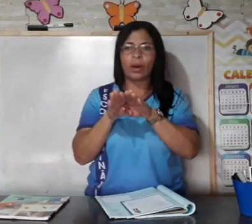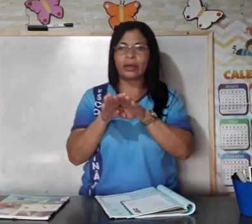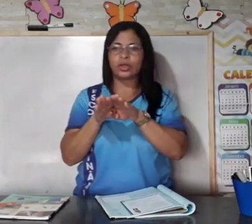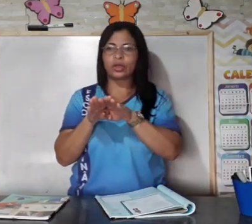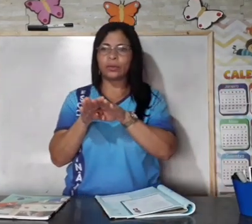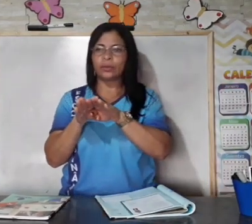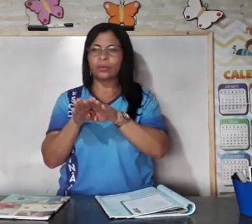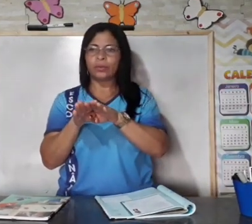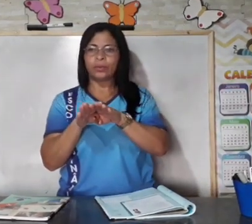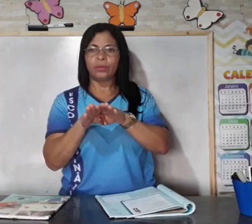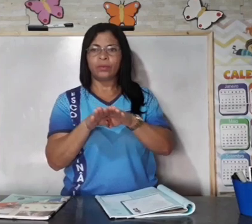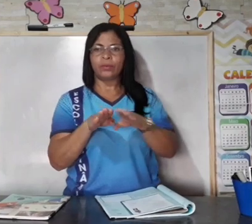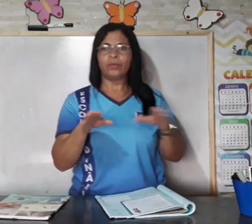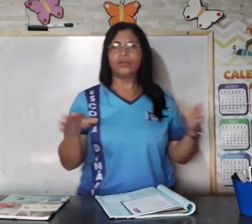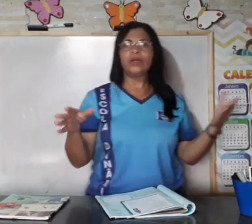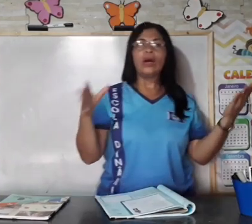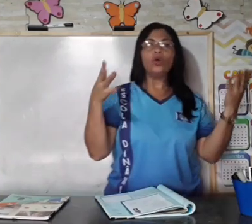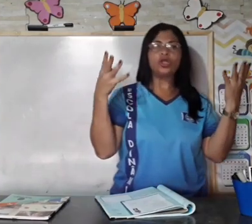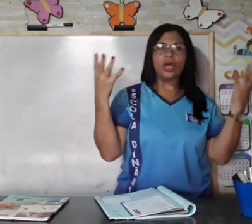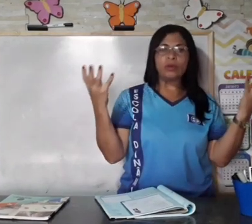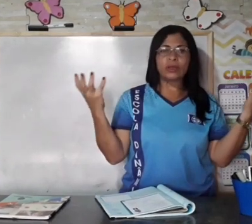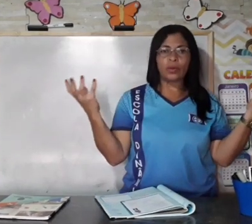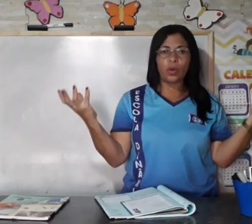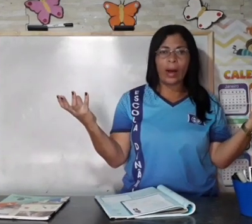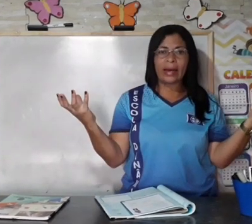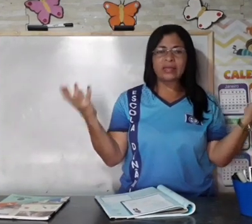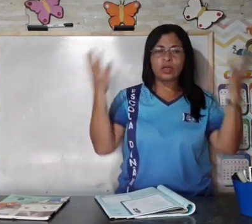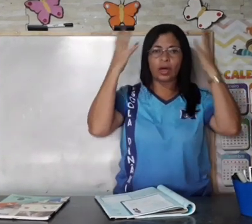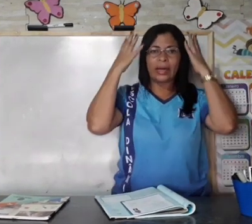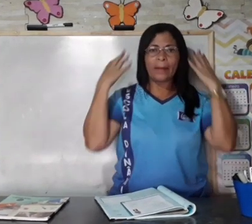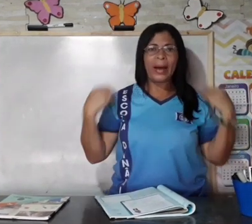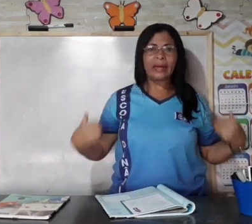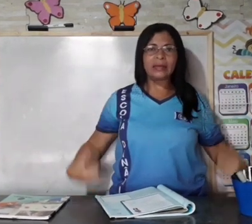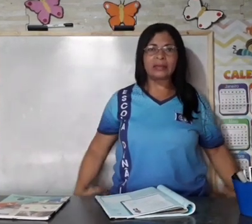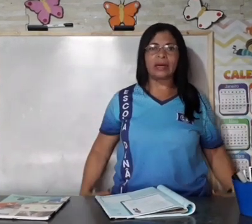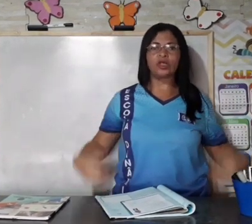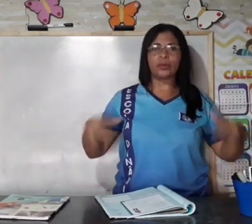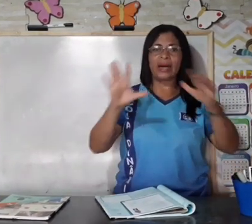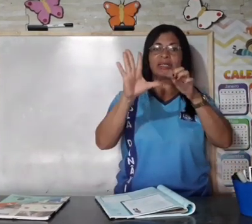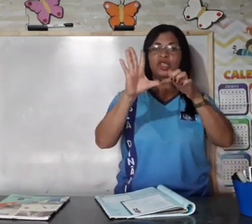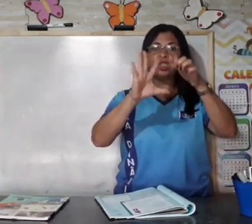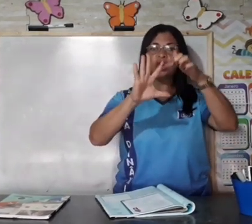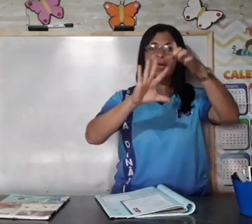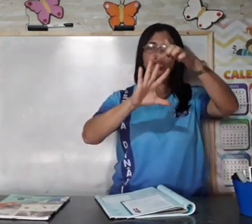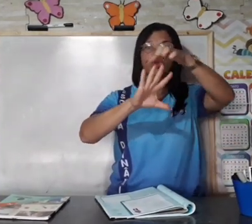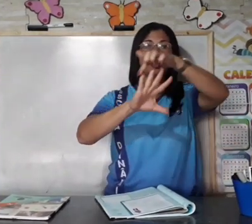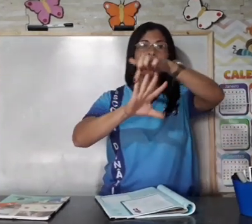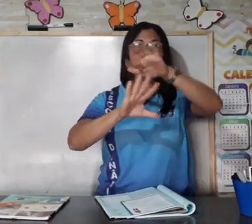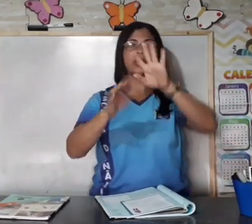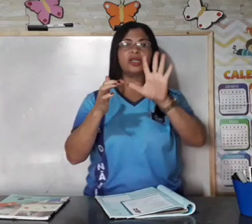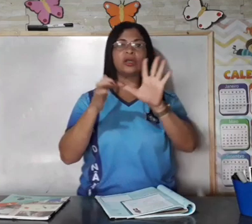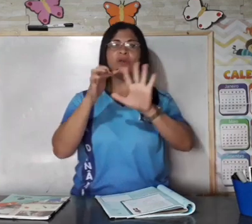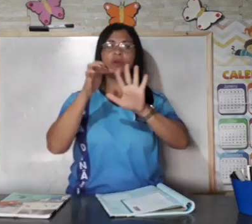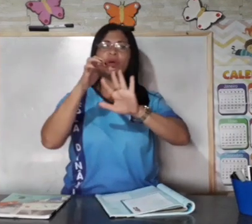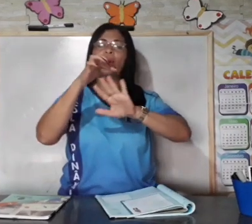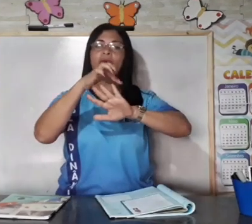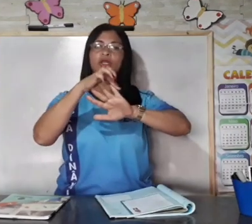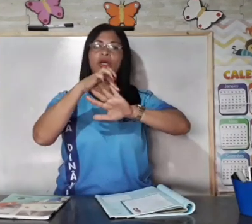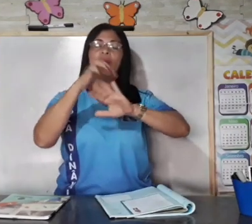iguais. Os gêmeos são iguais só na aparência, mas as digitais dos gêmeos, eles não são iguais. Por